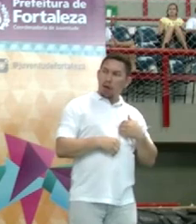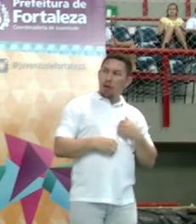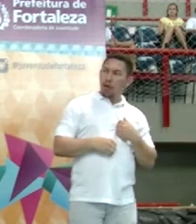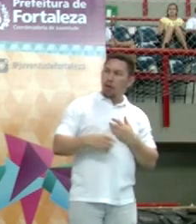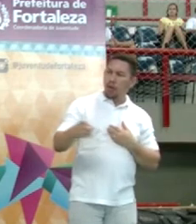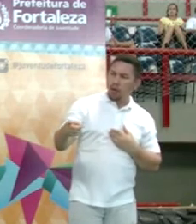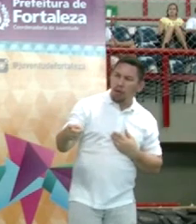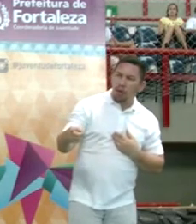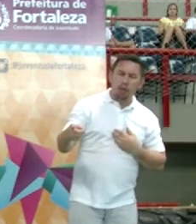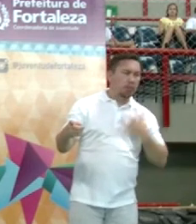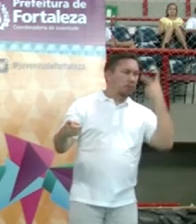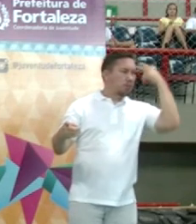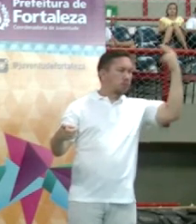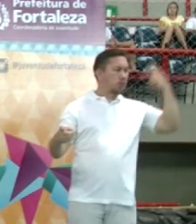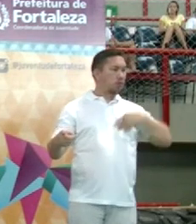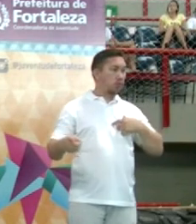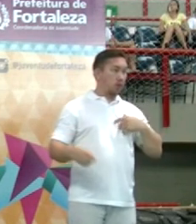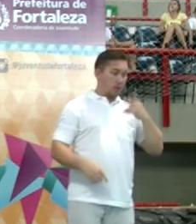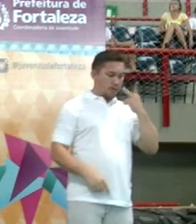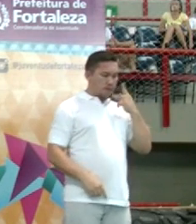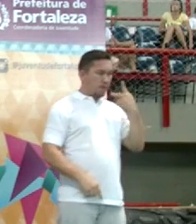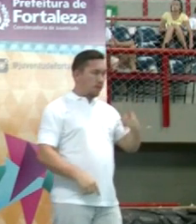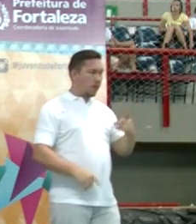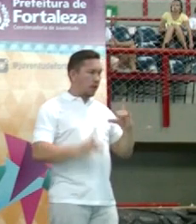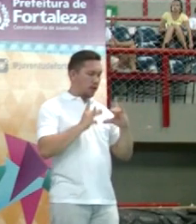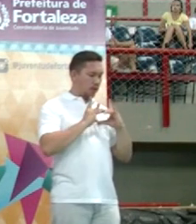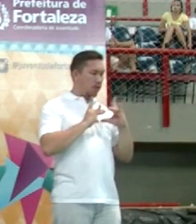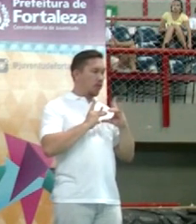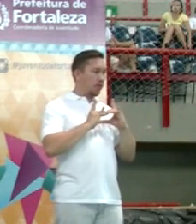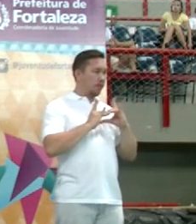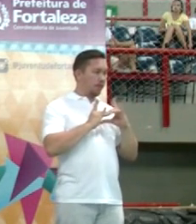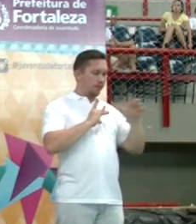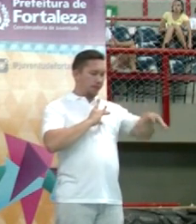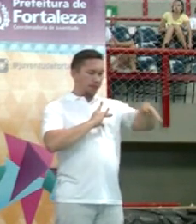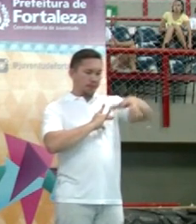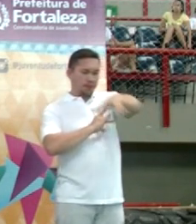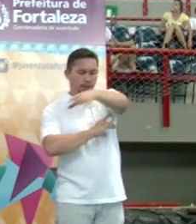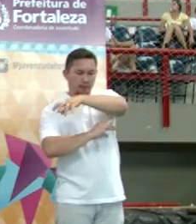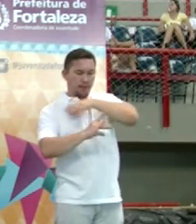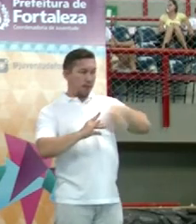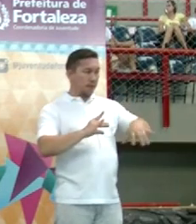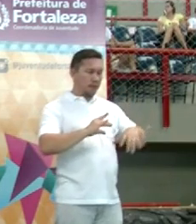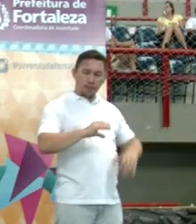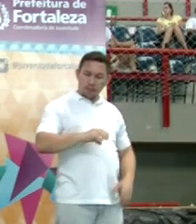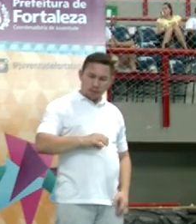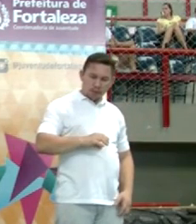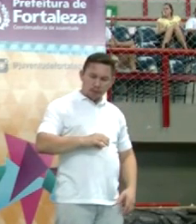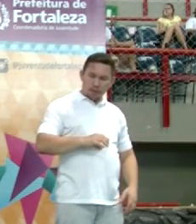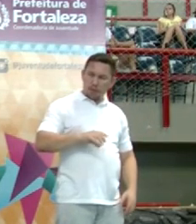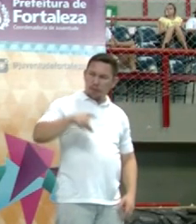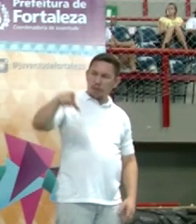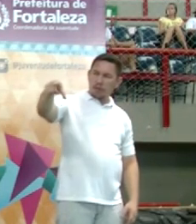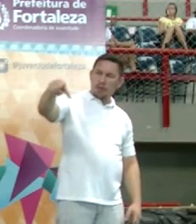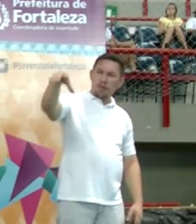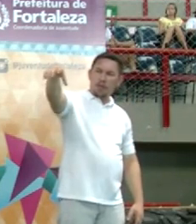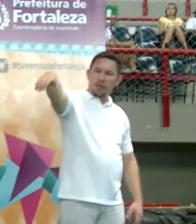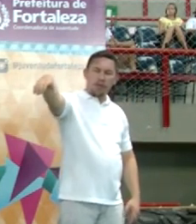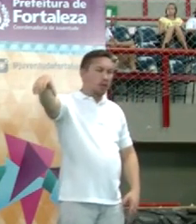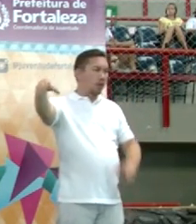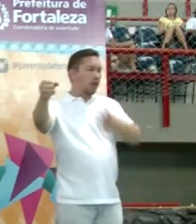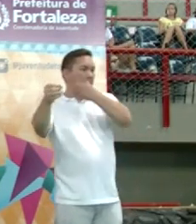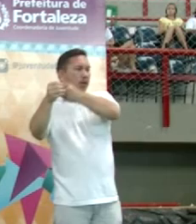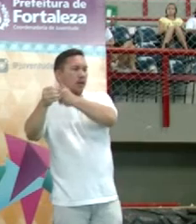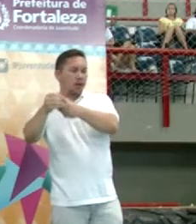reino. Nós estamos no reino do Ceará, um reino feudal, mas a capital não consegue transmitir